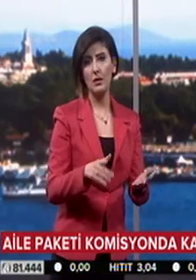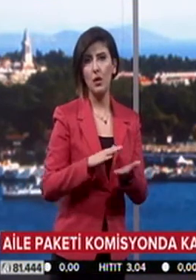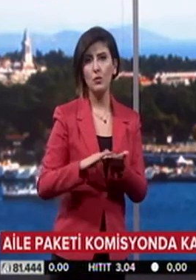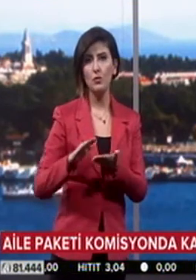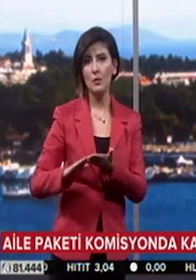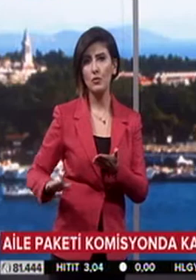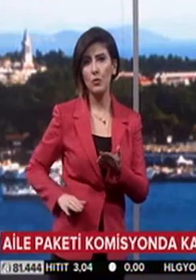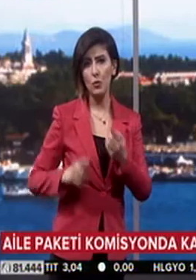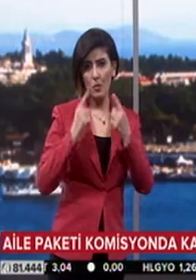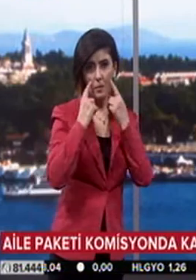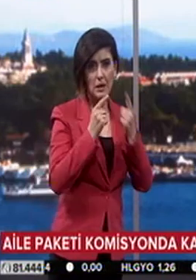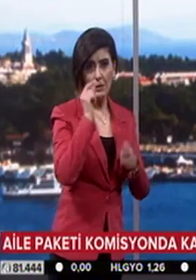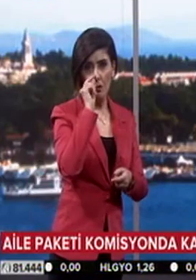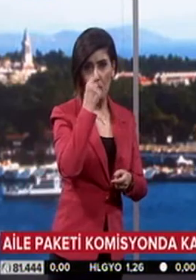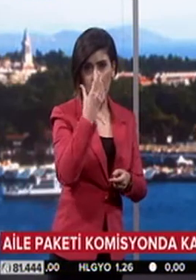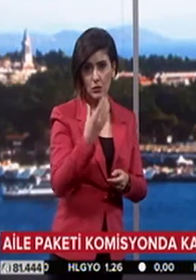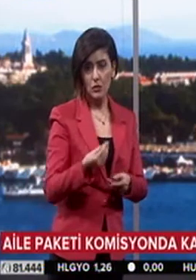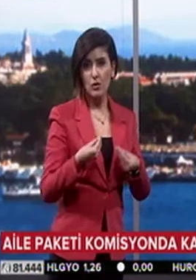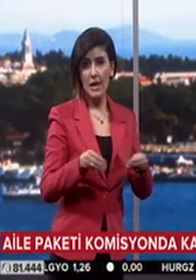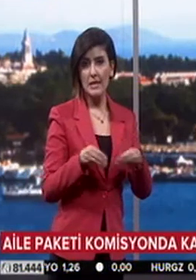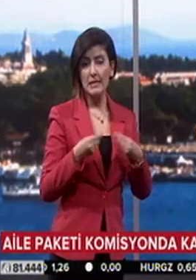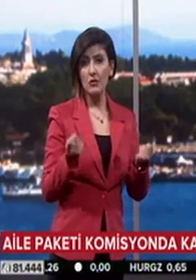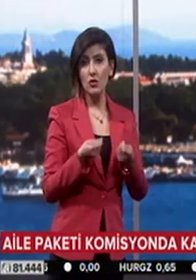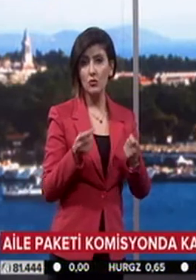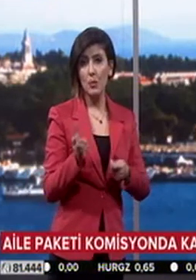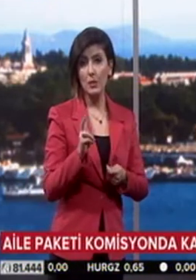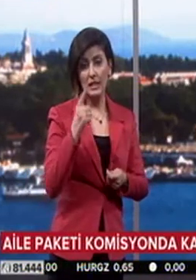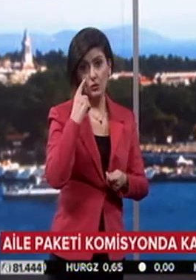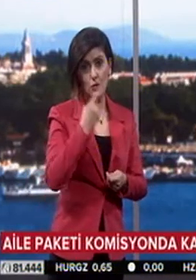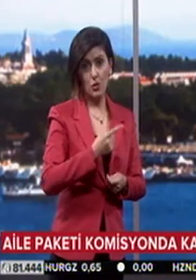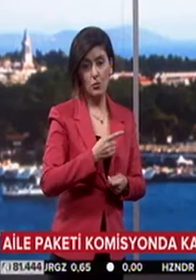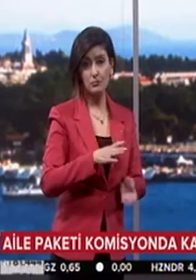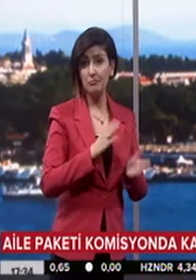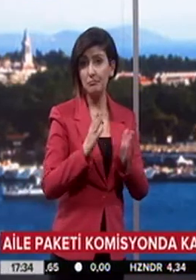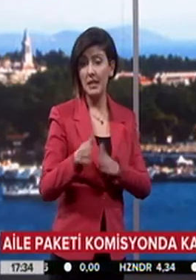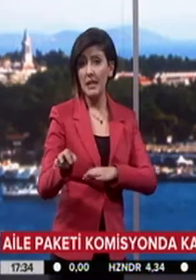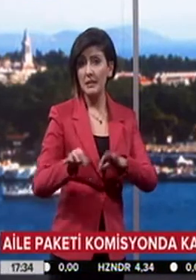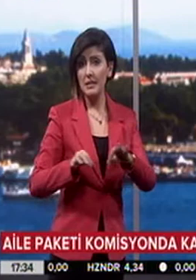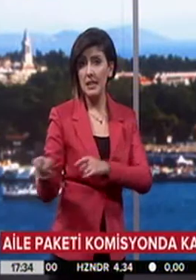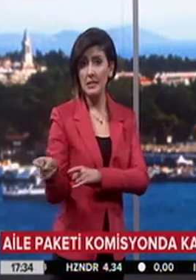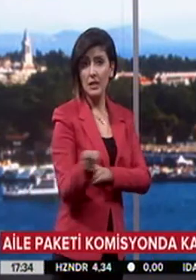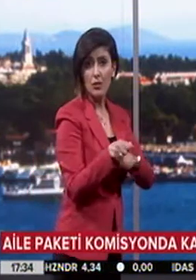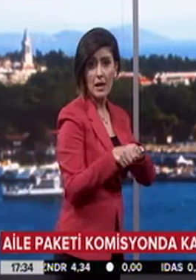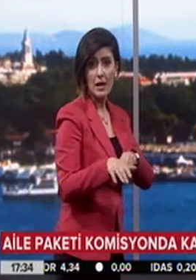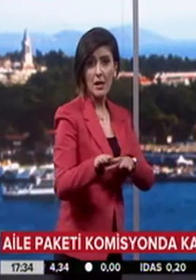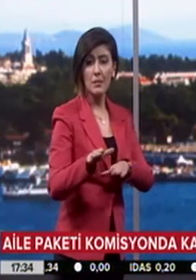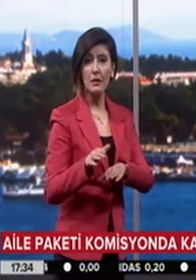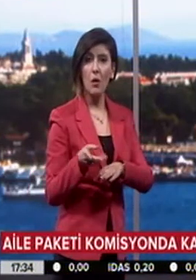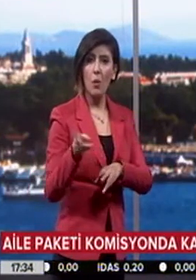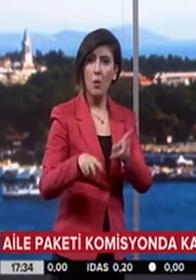Düzenleme çocuk bakımında kolaylık sağlayacak esnek çalışma modelini getiriyor. Öte yandan tasarıyla terör eylemlerinde yaşamını yitirenlerin anne